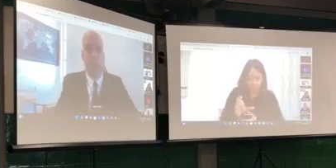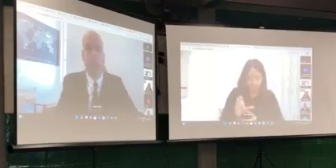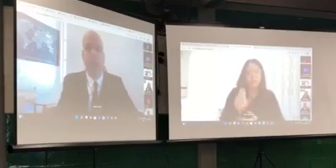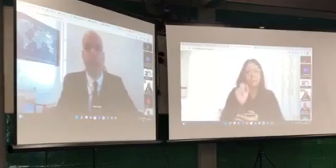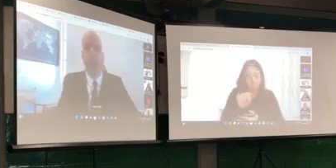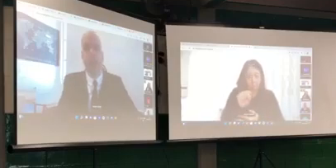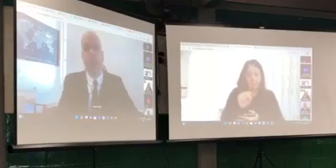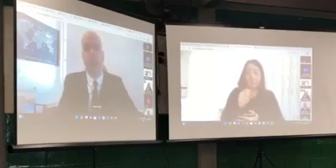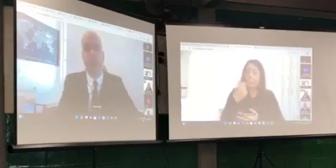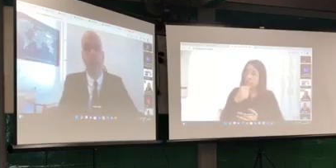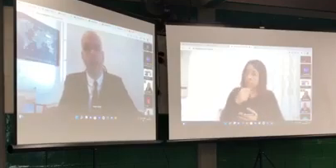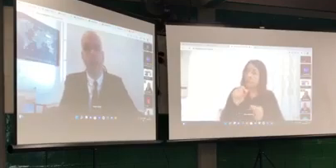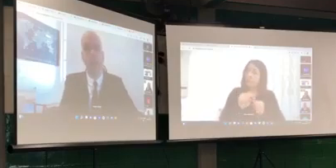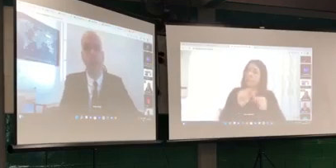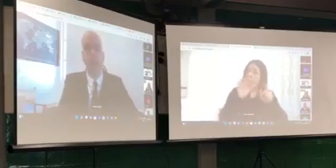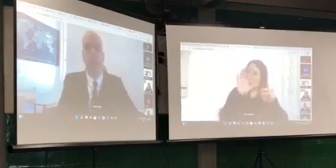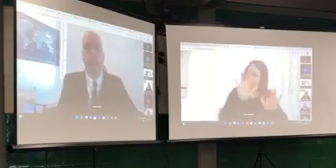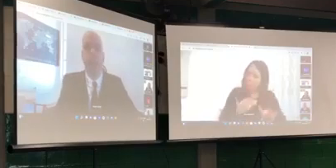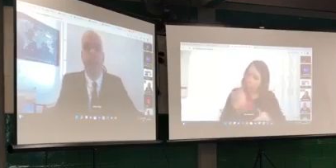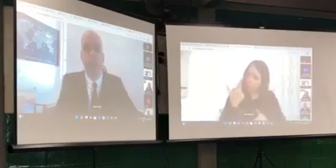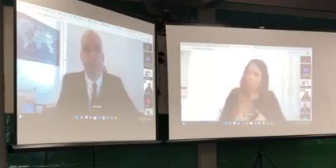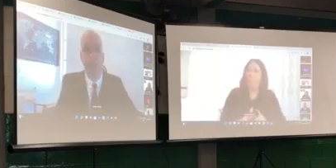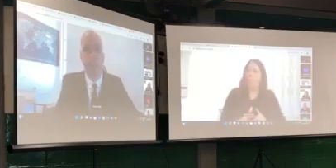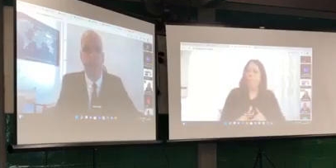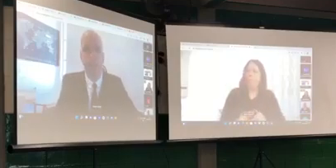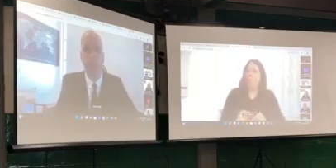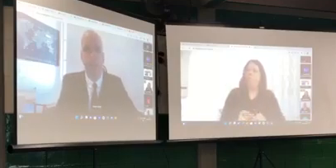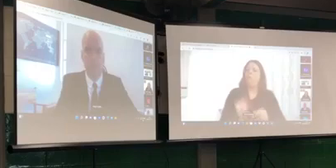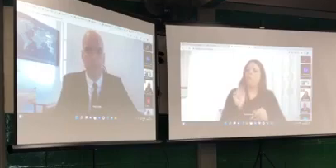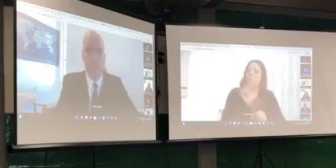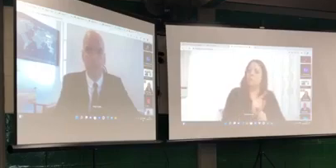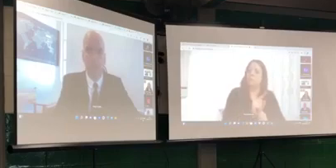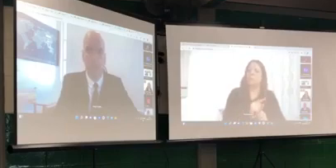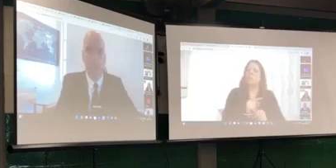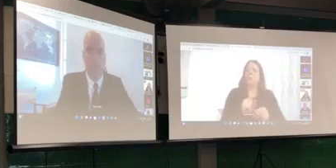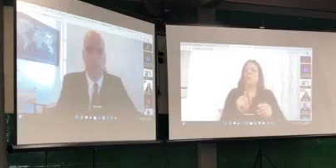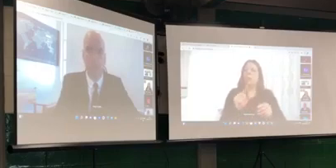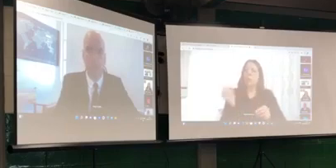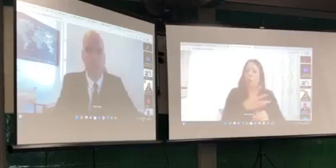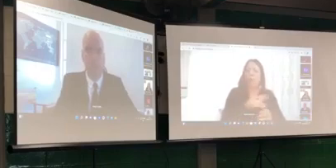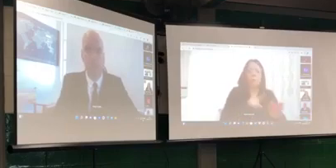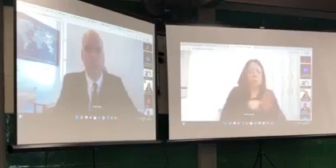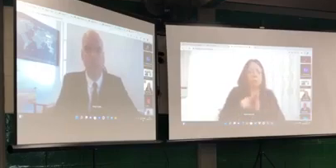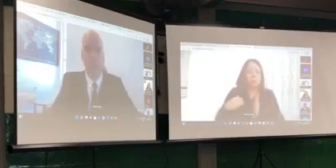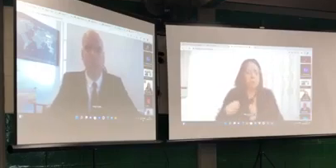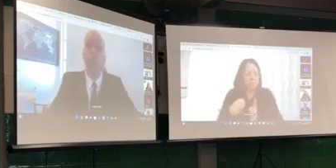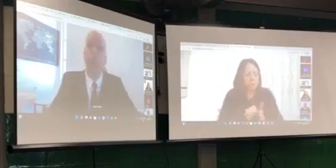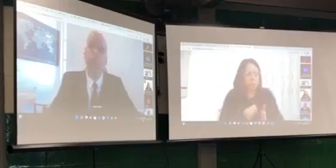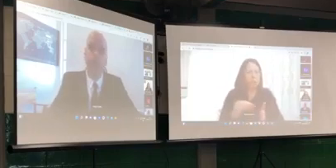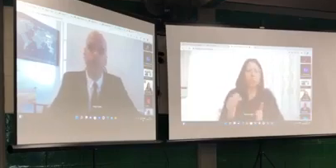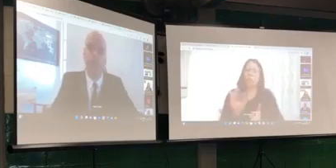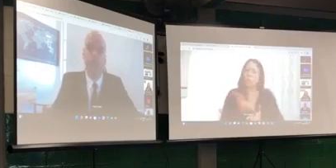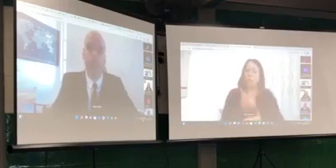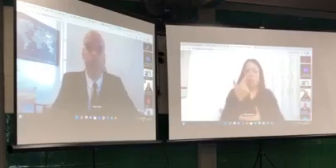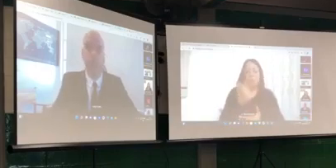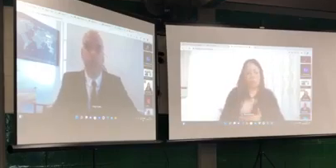mas precisa fazer tudo de novo. Precisa fazer os cadastros, fazer as novas perícias, fazer tudo novamente. E